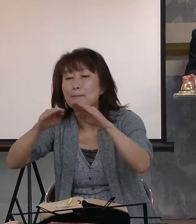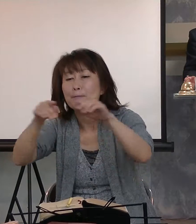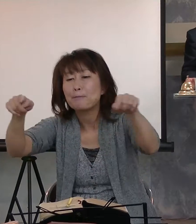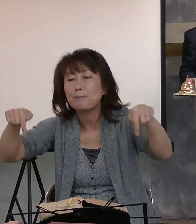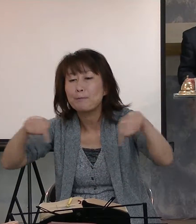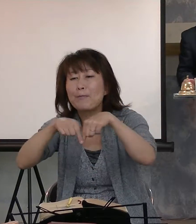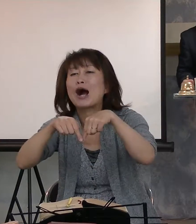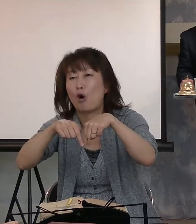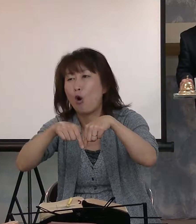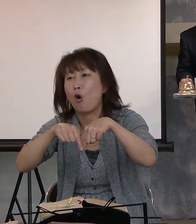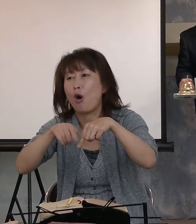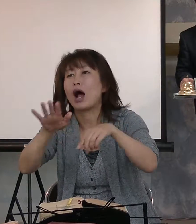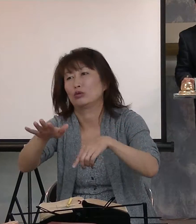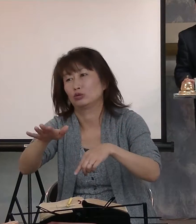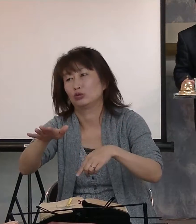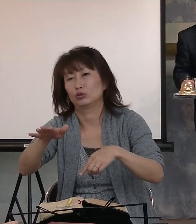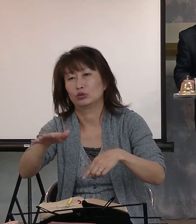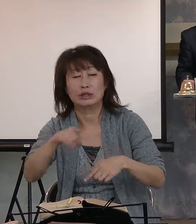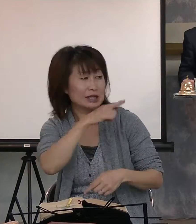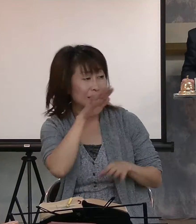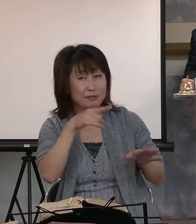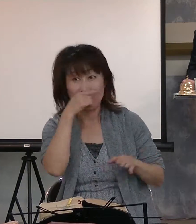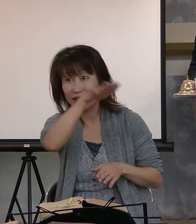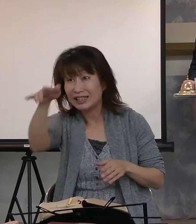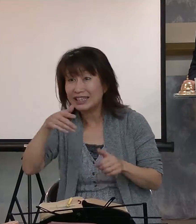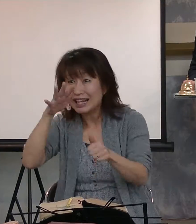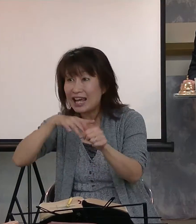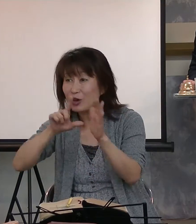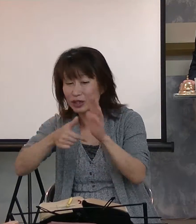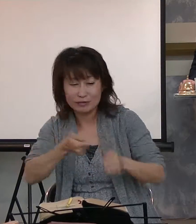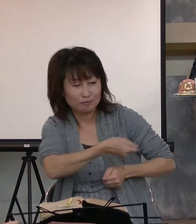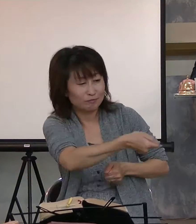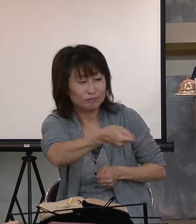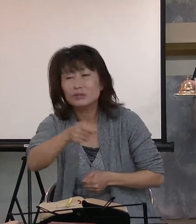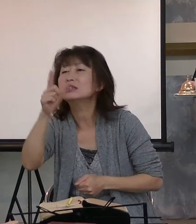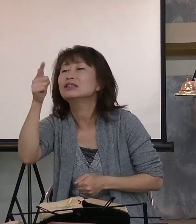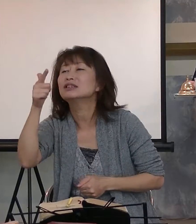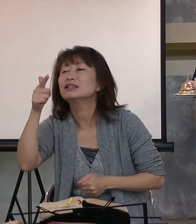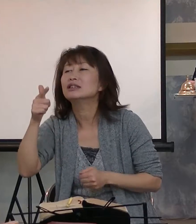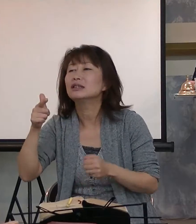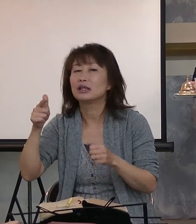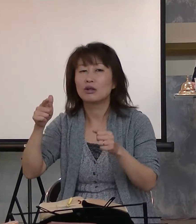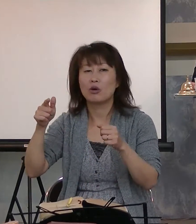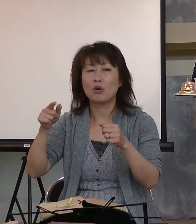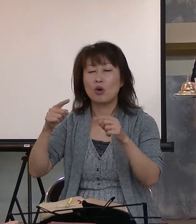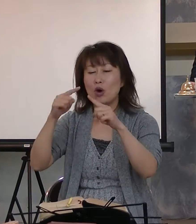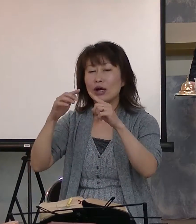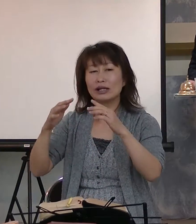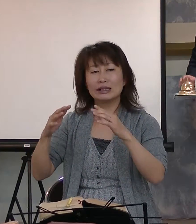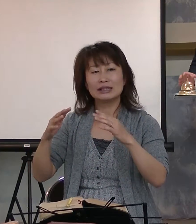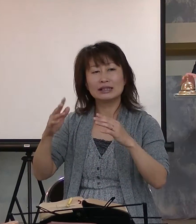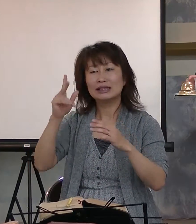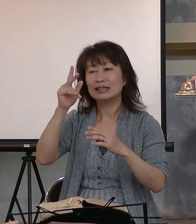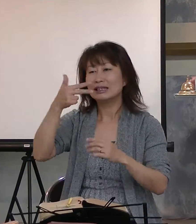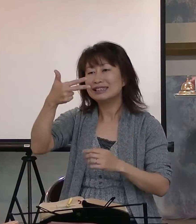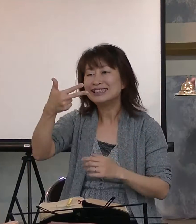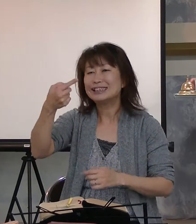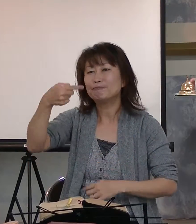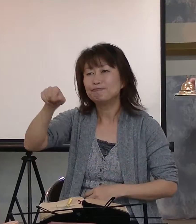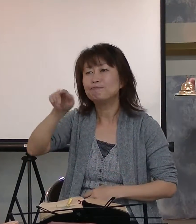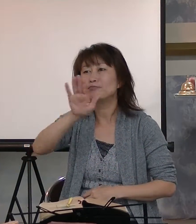もう壁に献金箱が埋めついてるんですね。13